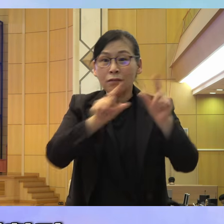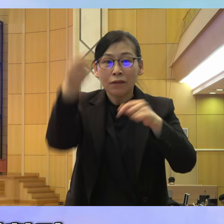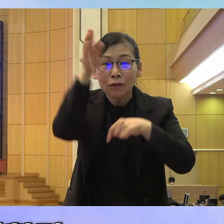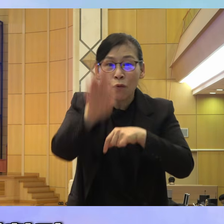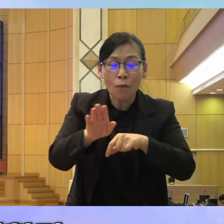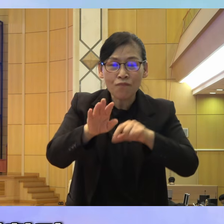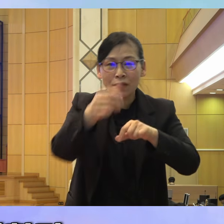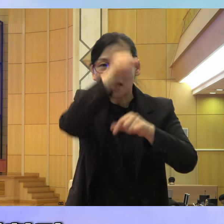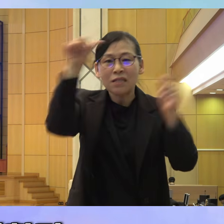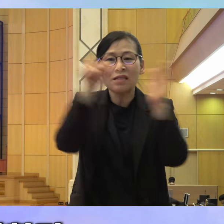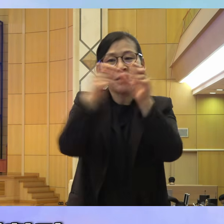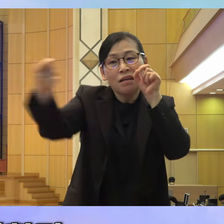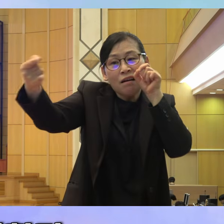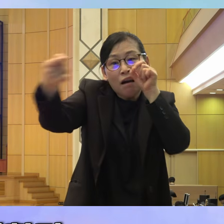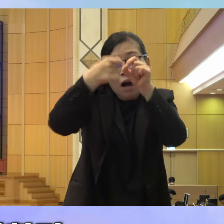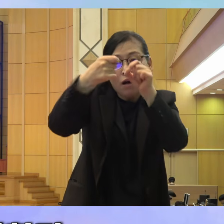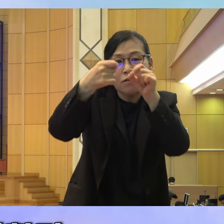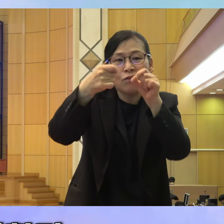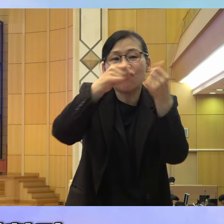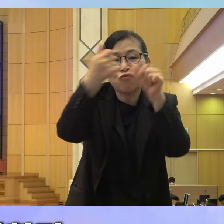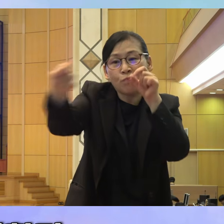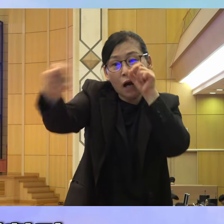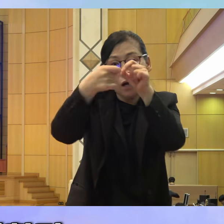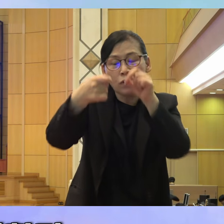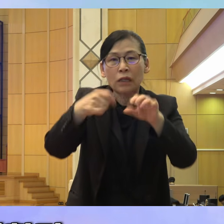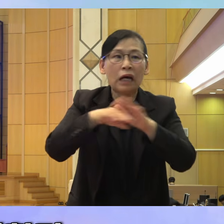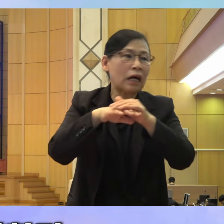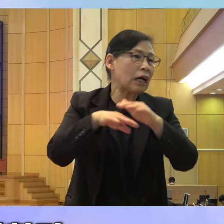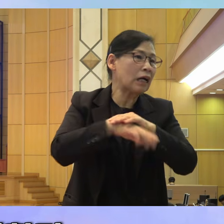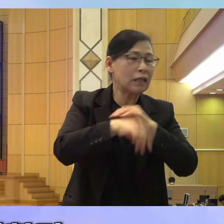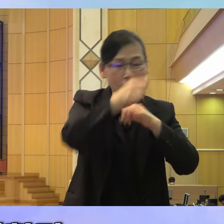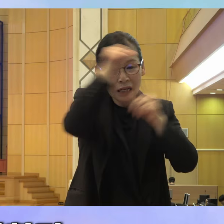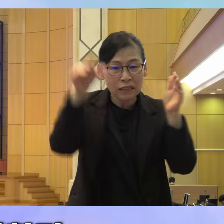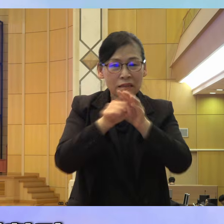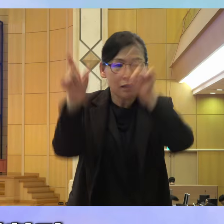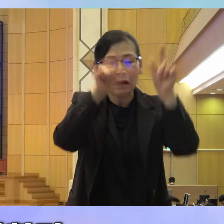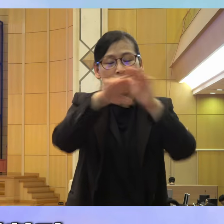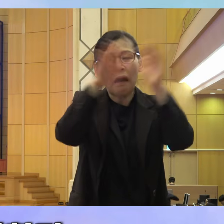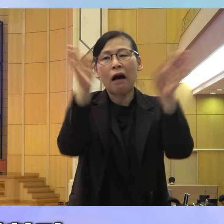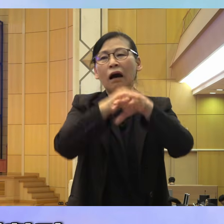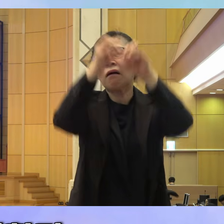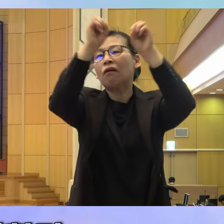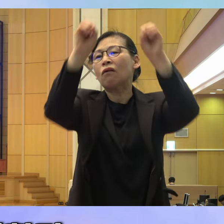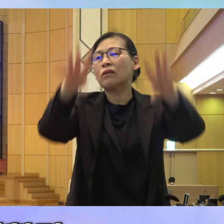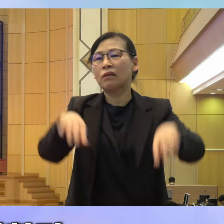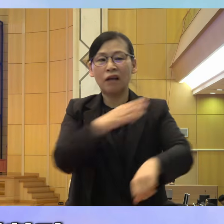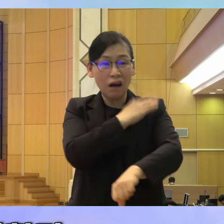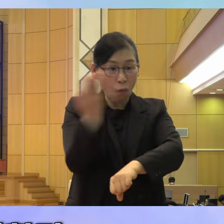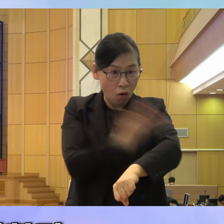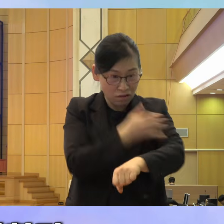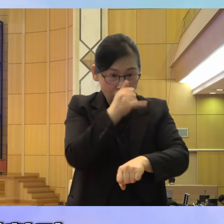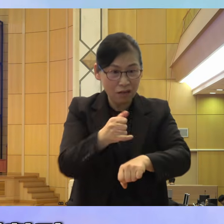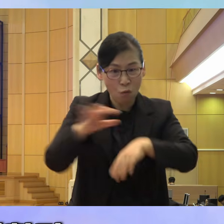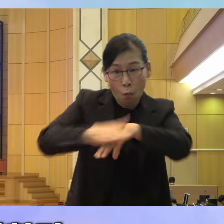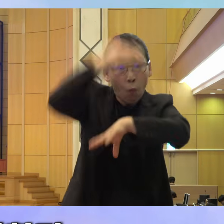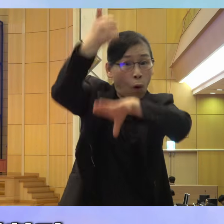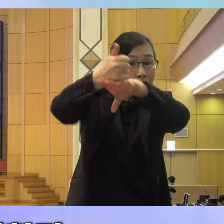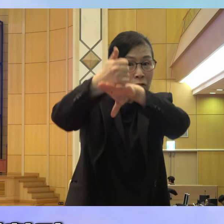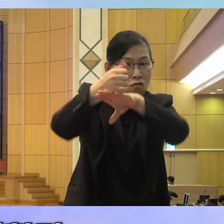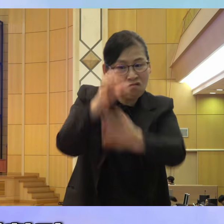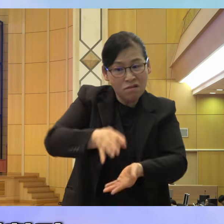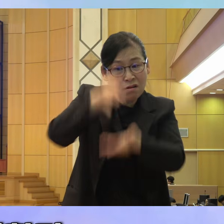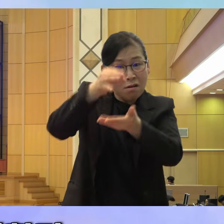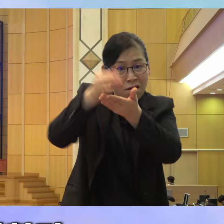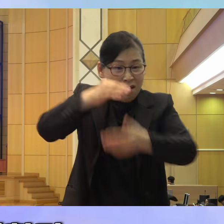부귀영화를 누린 사람도 죽음을 앞에 두고 다 헛되도다. 내가 권세가 있고